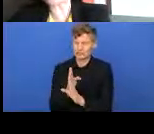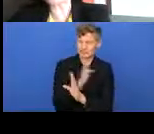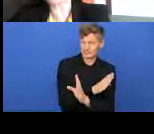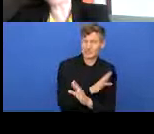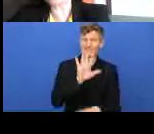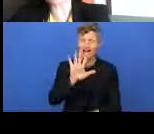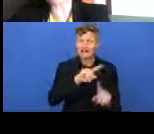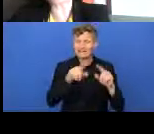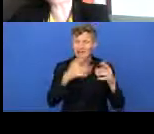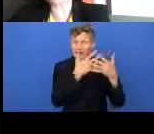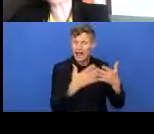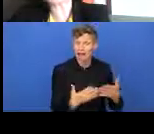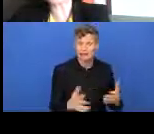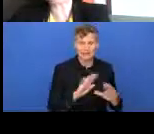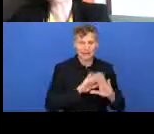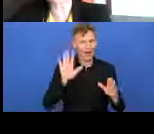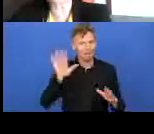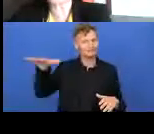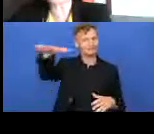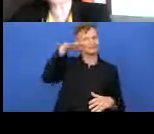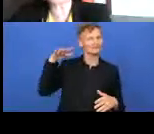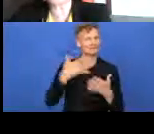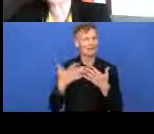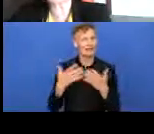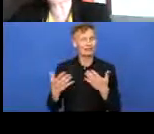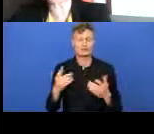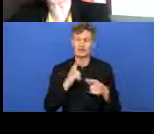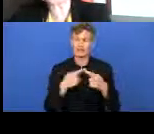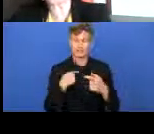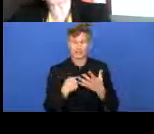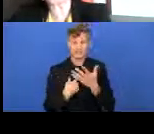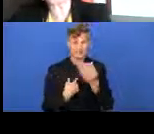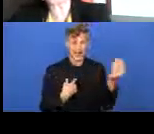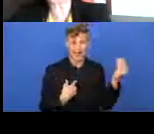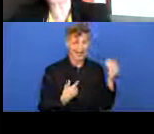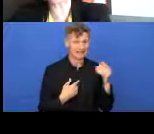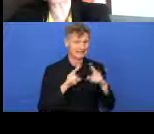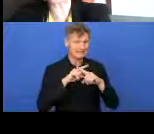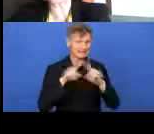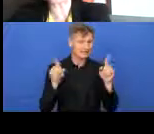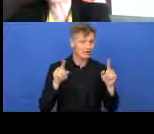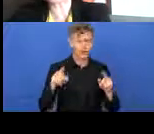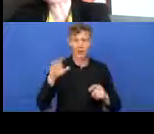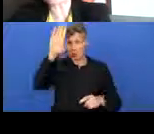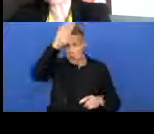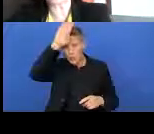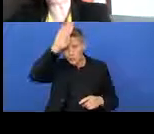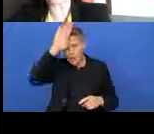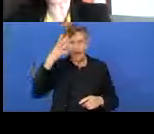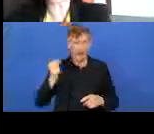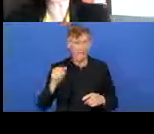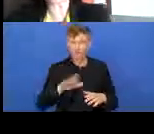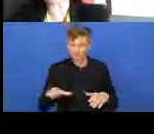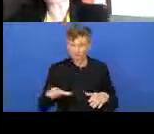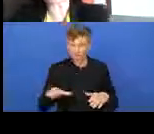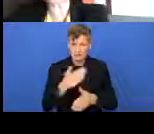l'éducation aux groupes de minorités ethniques qui sont disponibles enfin 5 autres langues que le Khmer. Au Cuba, par exemple, il y a des programmes